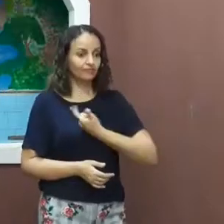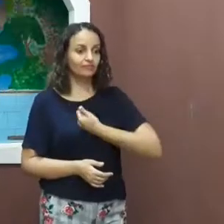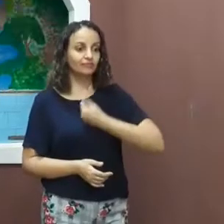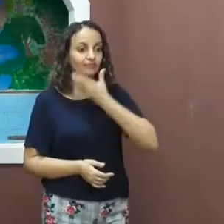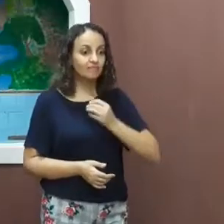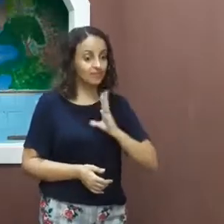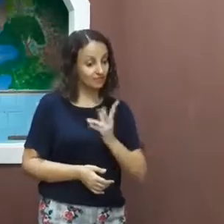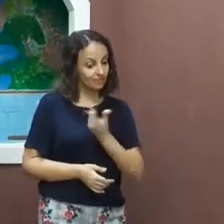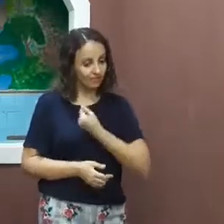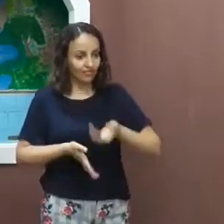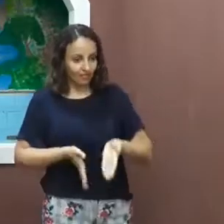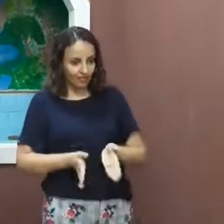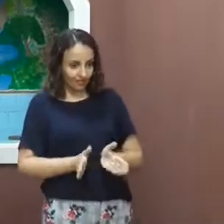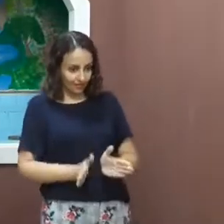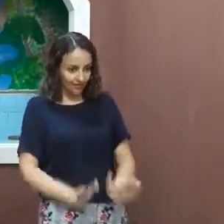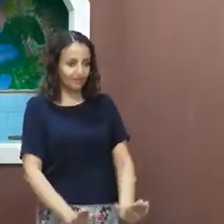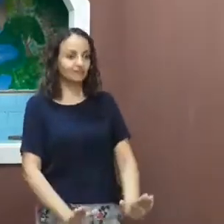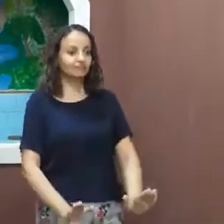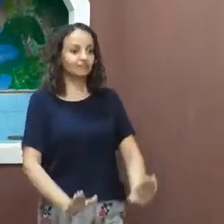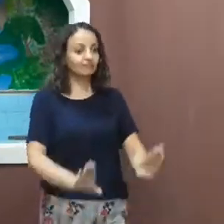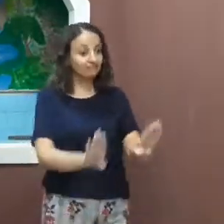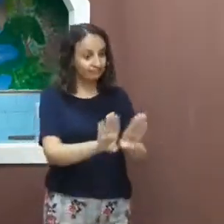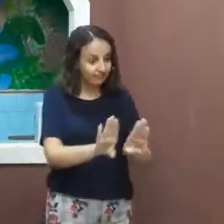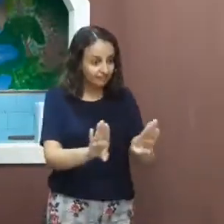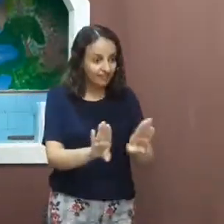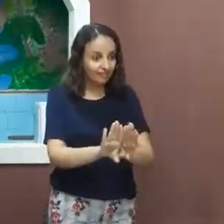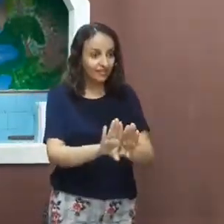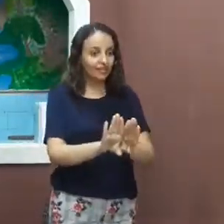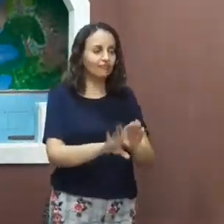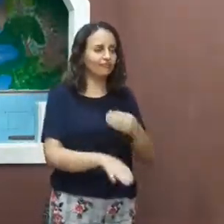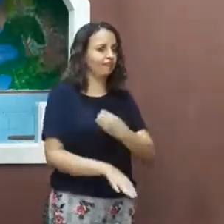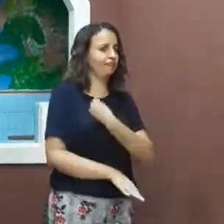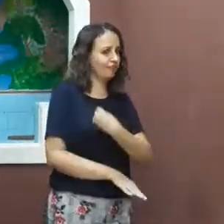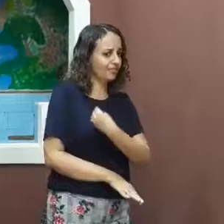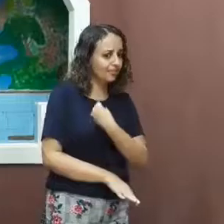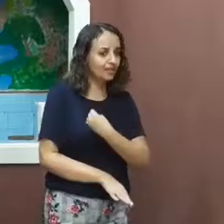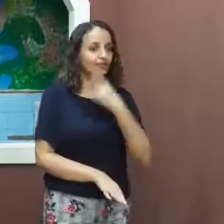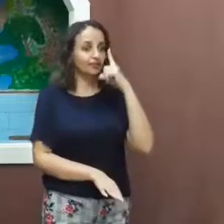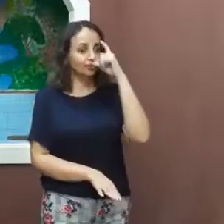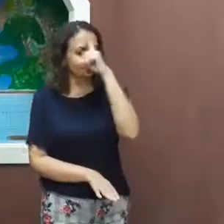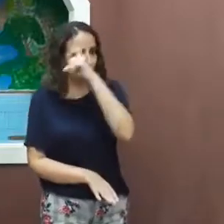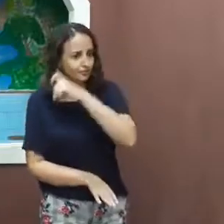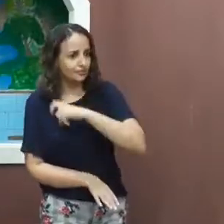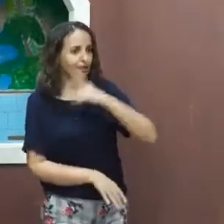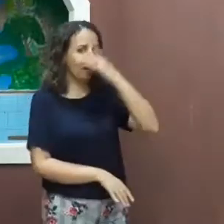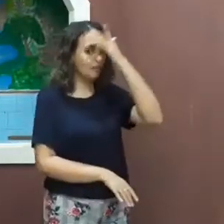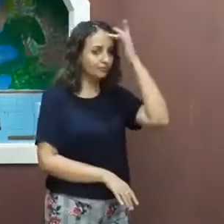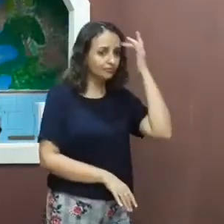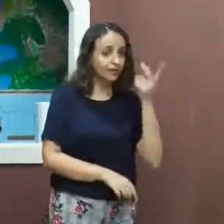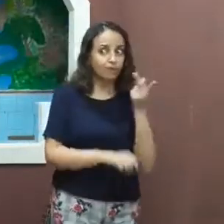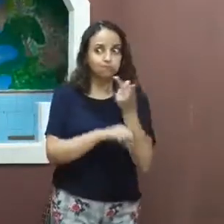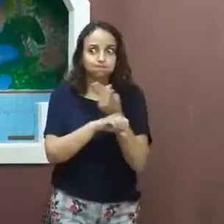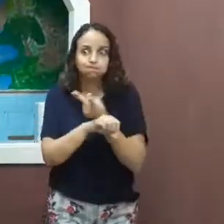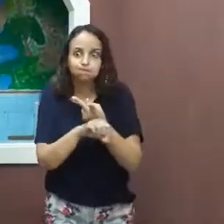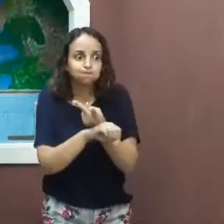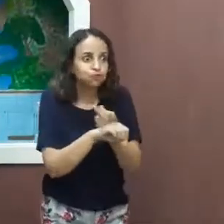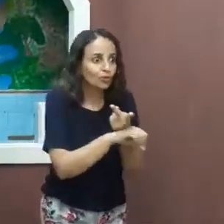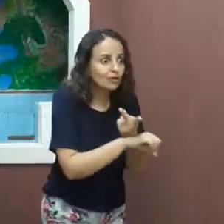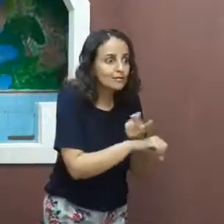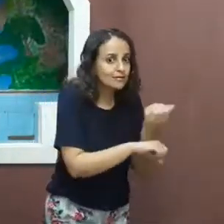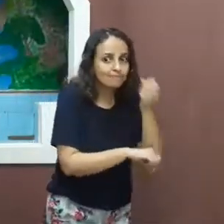nesta noite, que nasceu, que teve todas essas situações, que foi perseguido desde do ventre